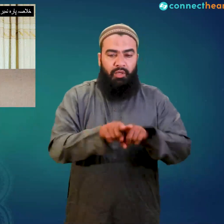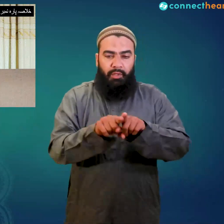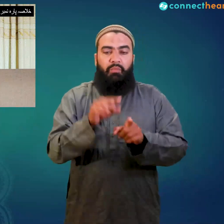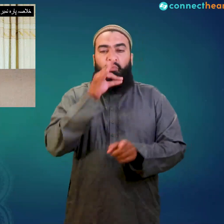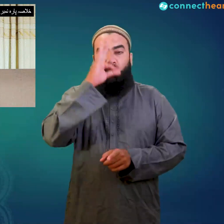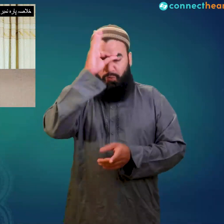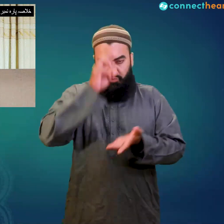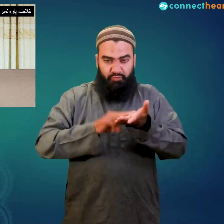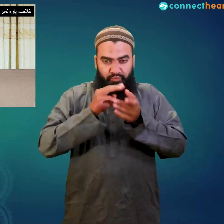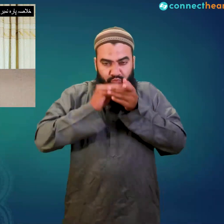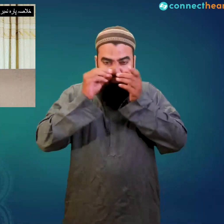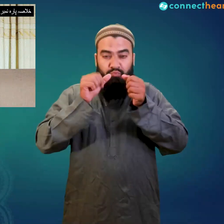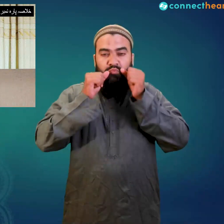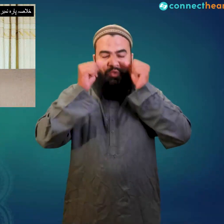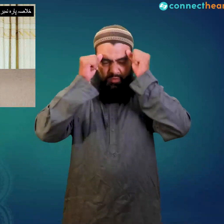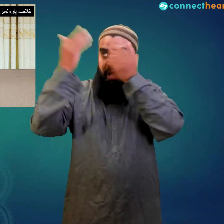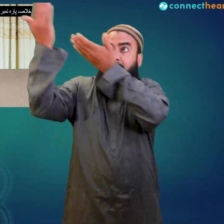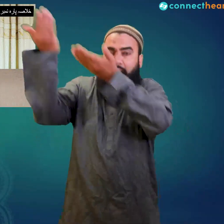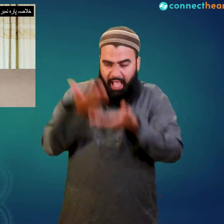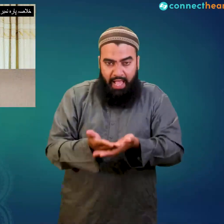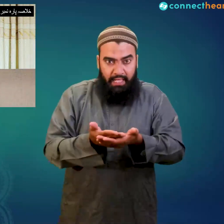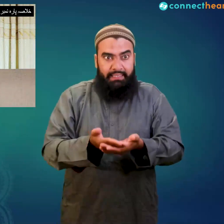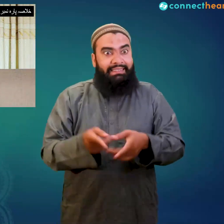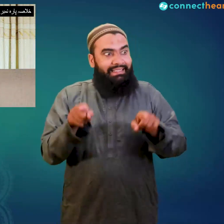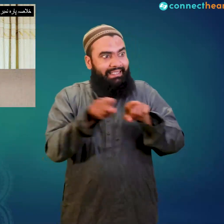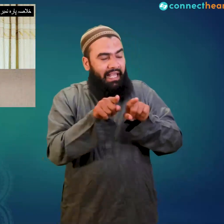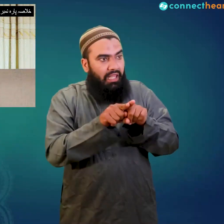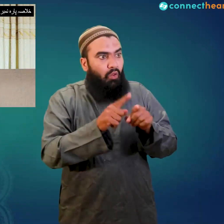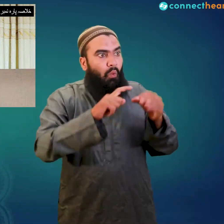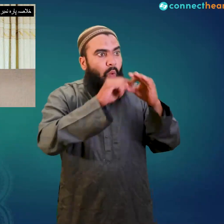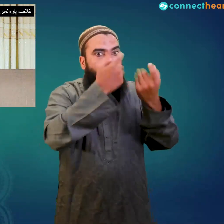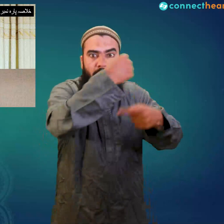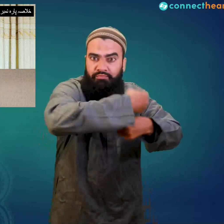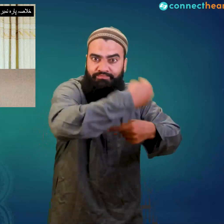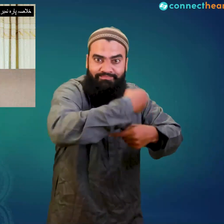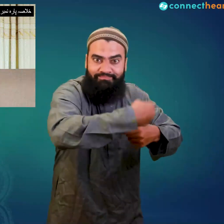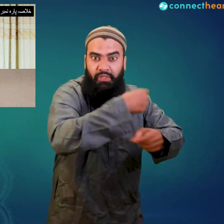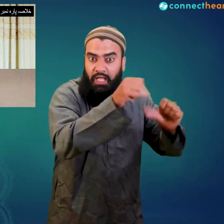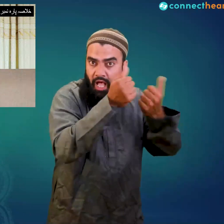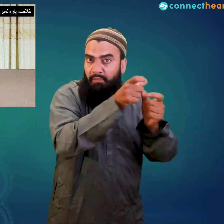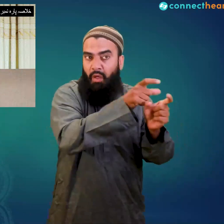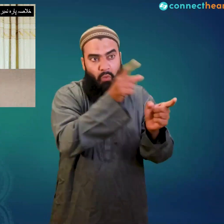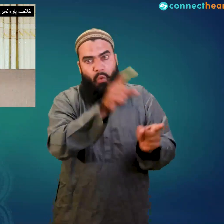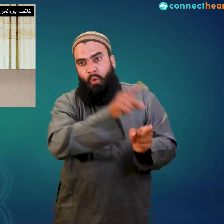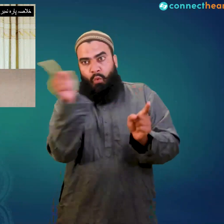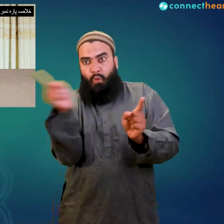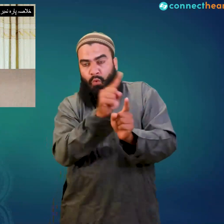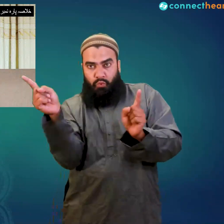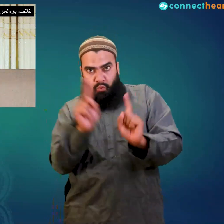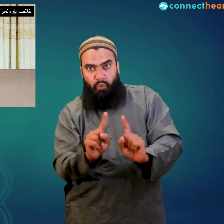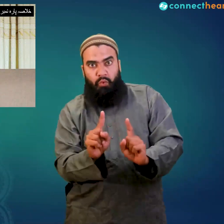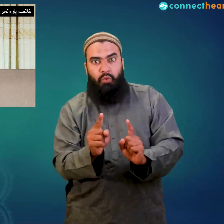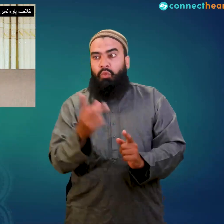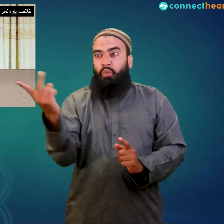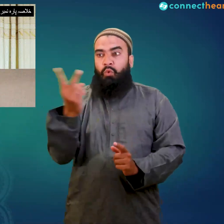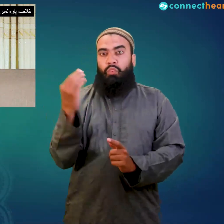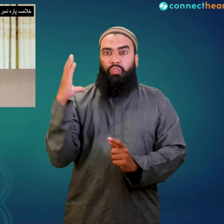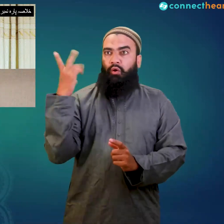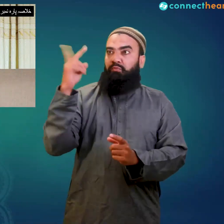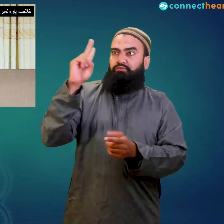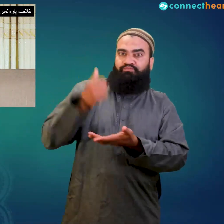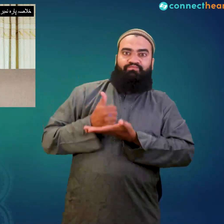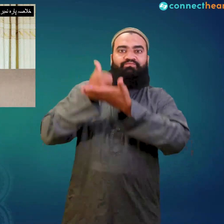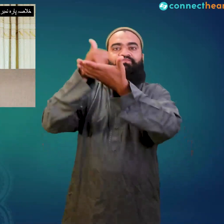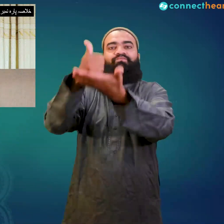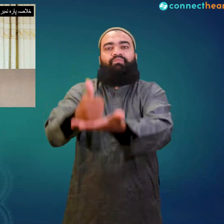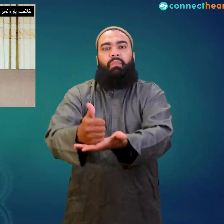علیہ وسلم نے اعلان نبوت کر دیا تو پھر آپ صلی اللہ علیہ وسلم کی نبوت و رسالت پر ایمان لے آنا، اس لحاظ سے